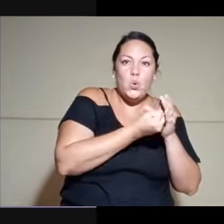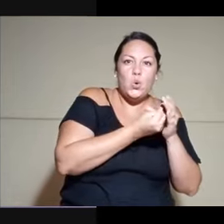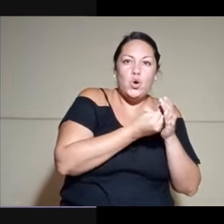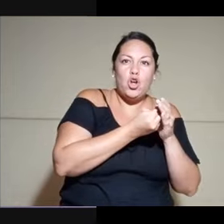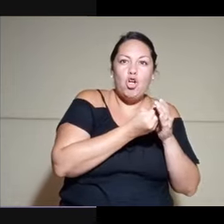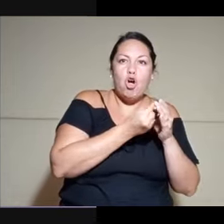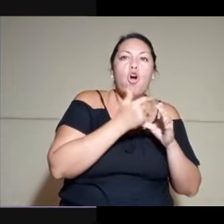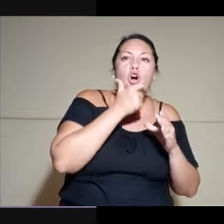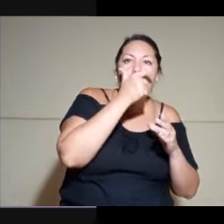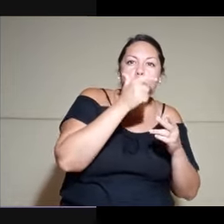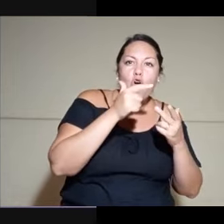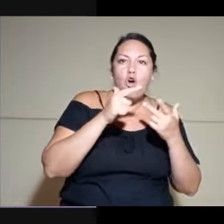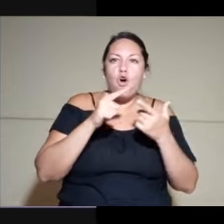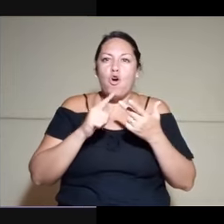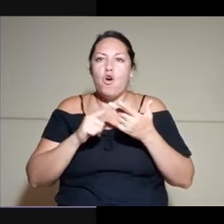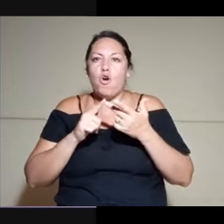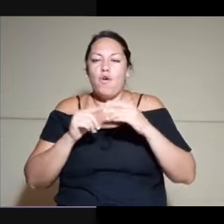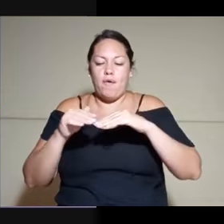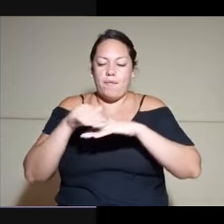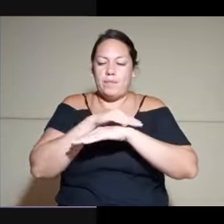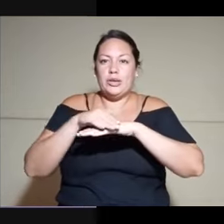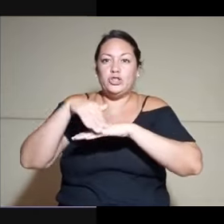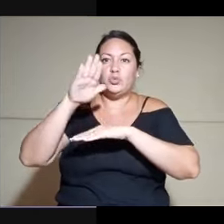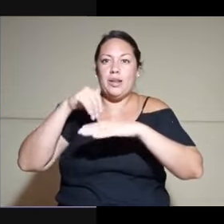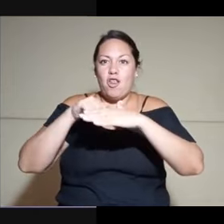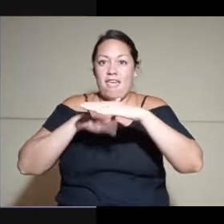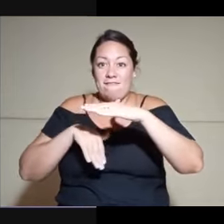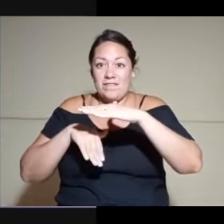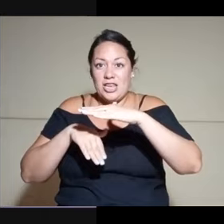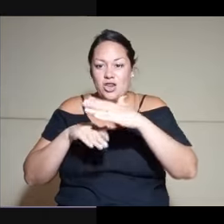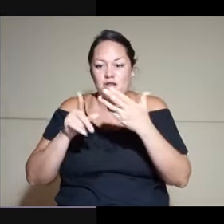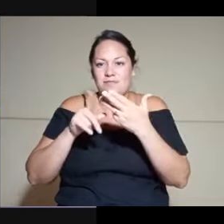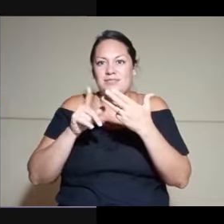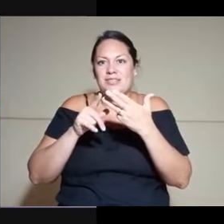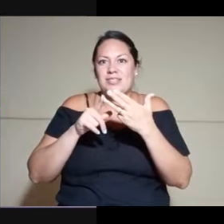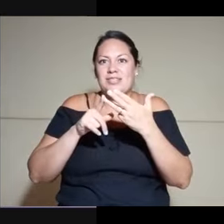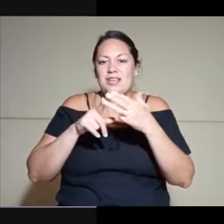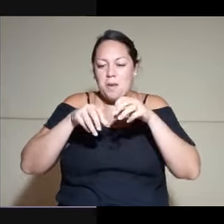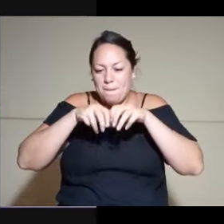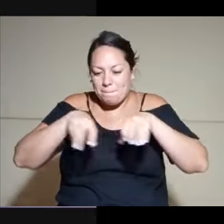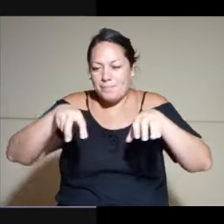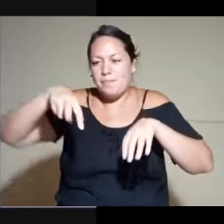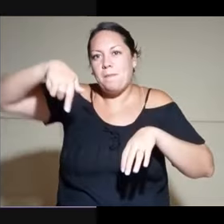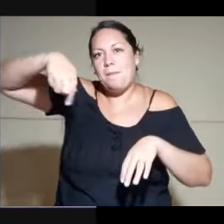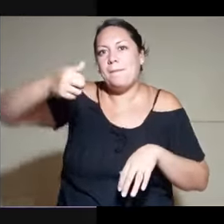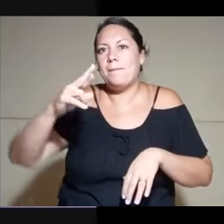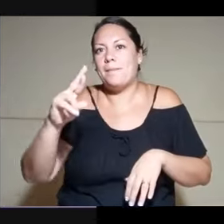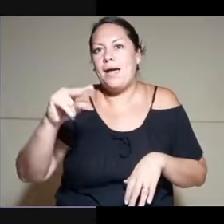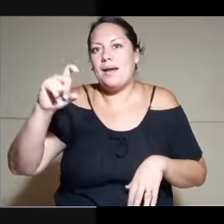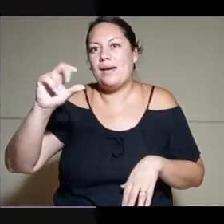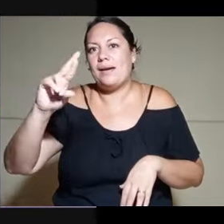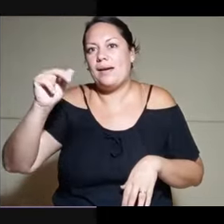Entonces, tenemos sustancia nigra, núcleo rojo, colículos superiores, colículos inferiores, acueducto de Silvio,